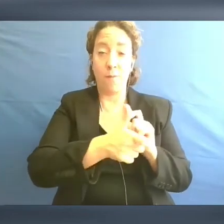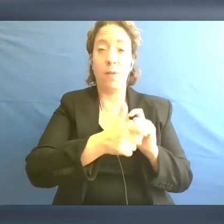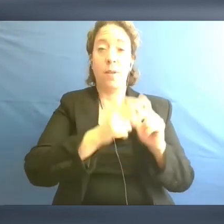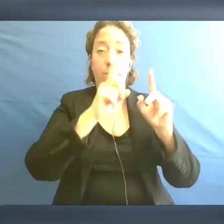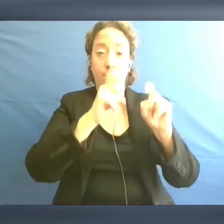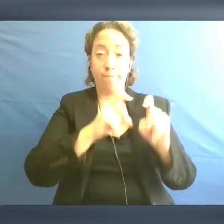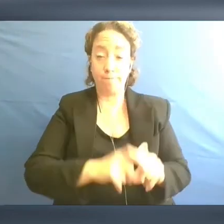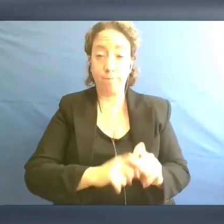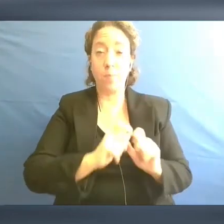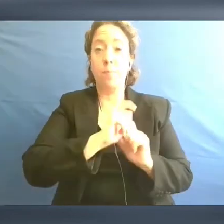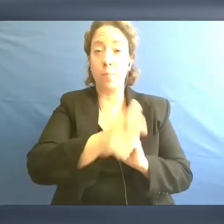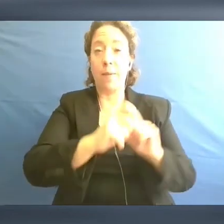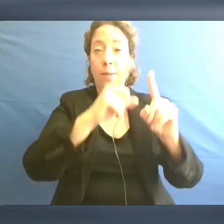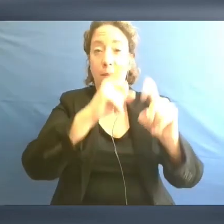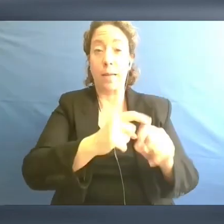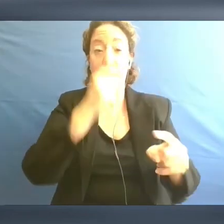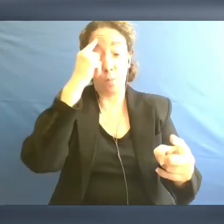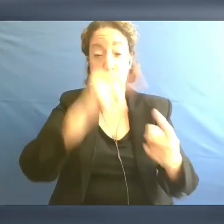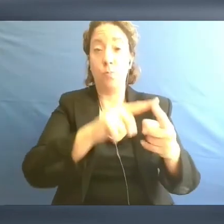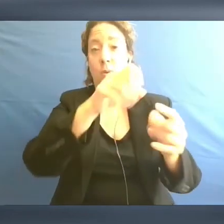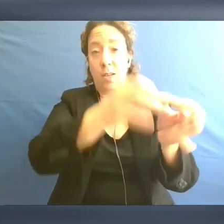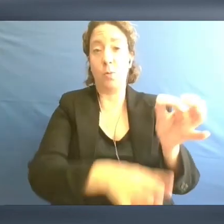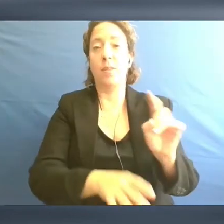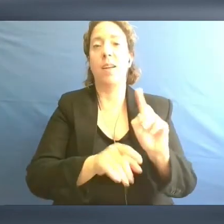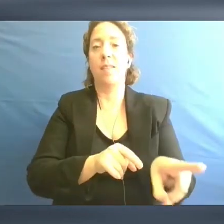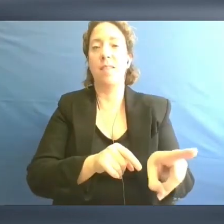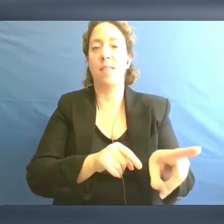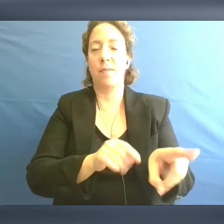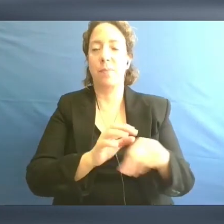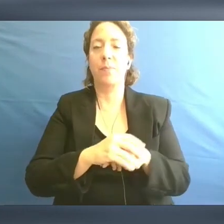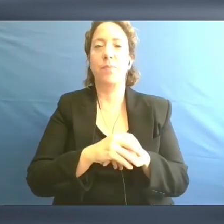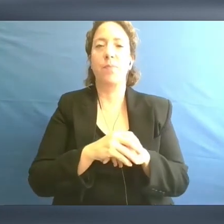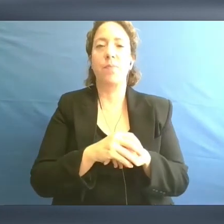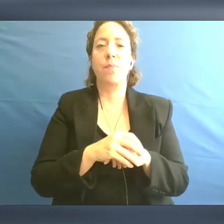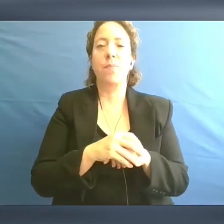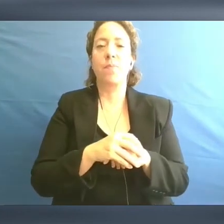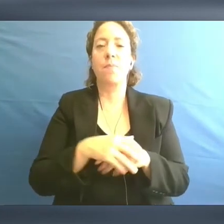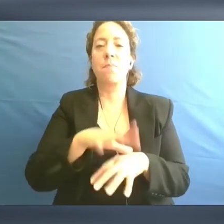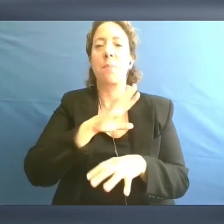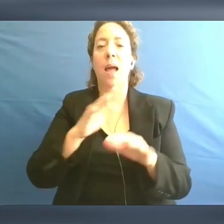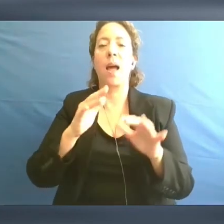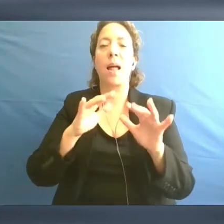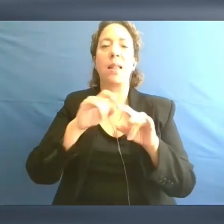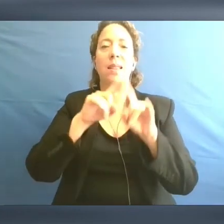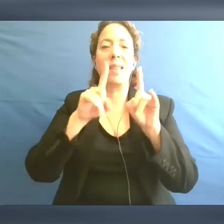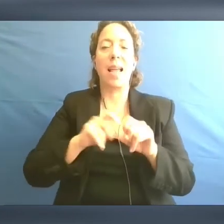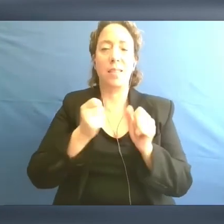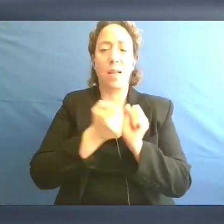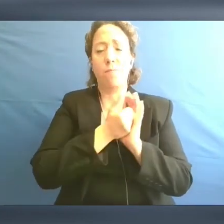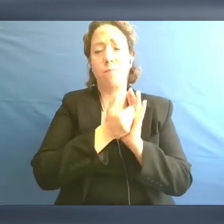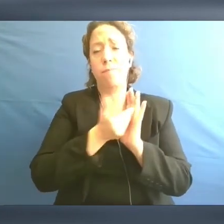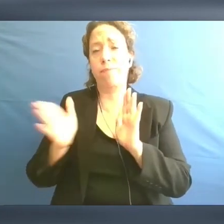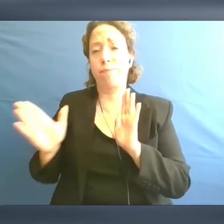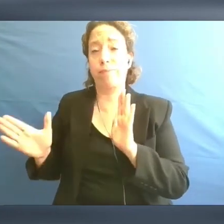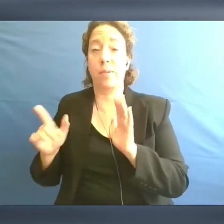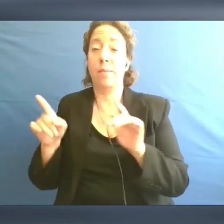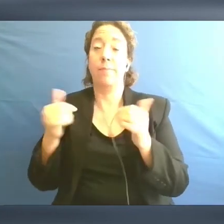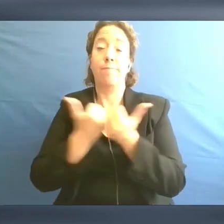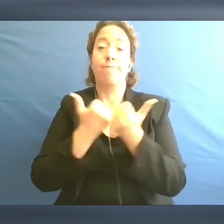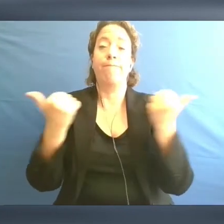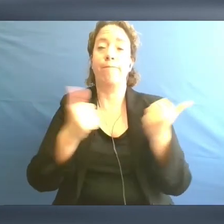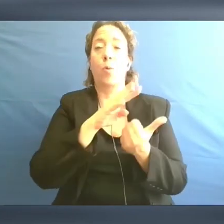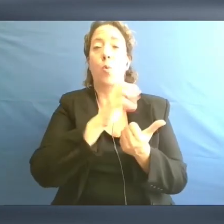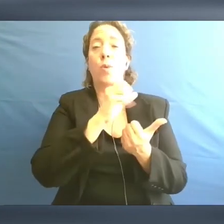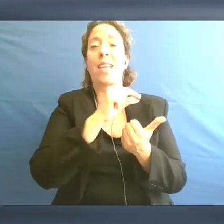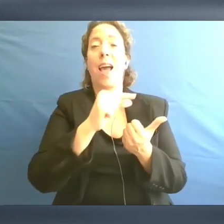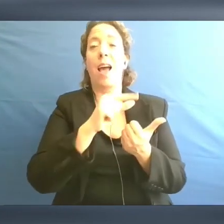pour obtenir le résultat. Mais parce qu'on a un large jeu de tests, alors là aussi à l'opposé des techniques de WCAG, où il y a généralement 2-3